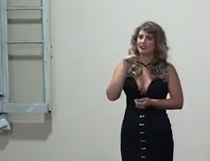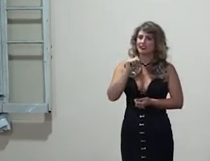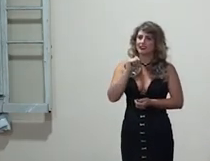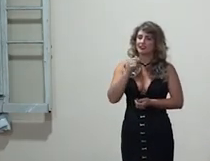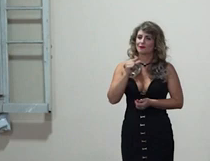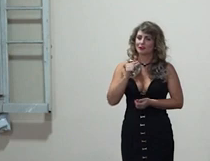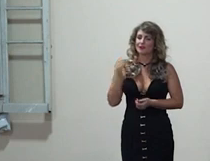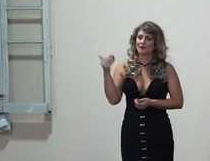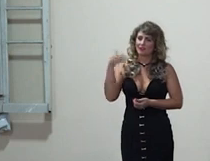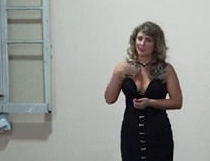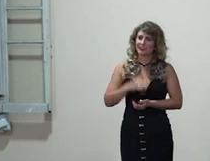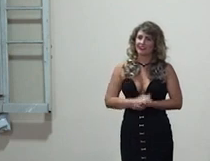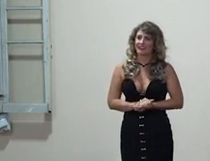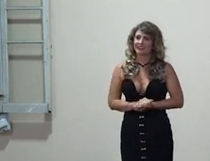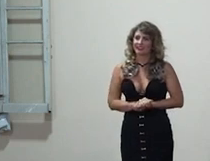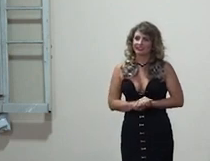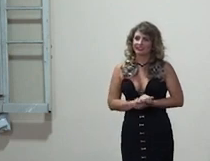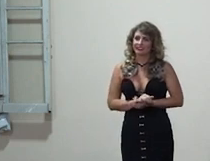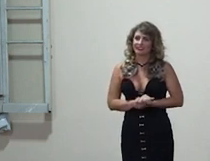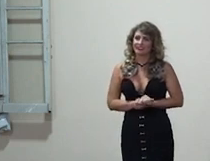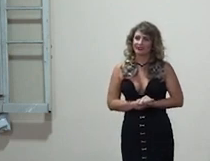eu sei.